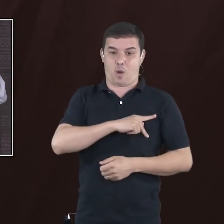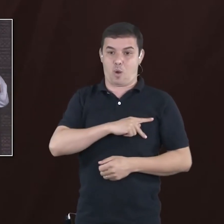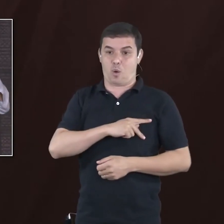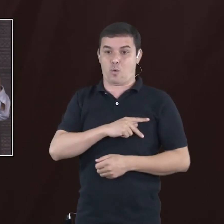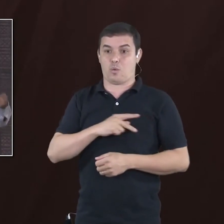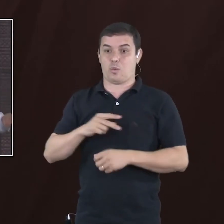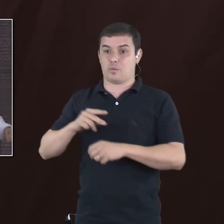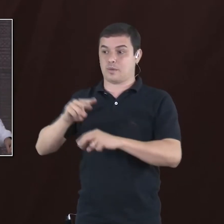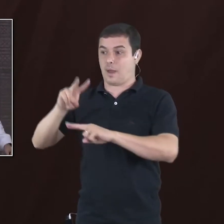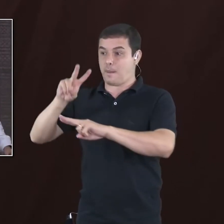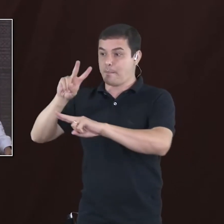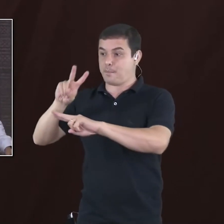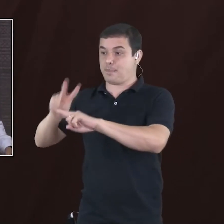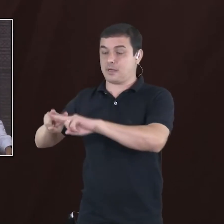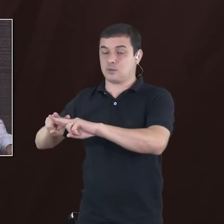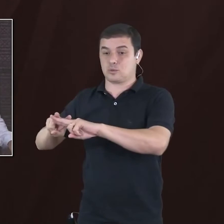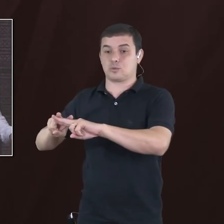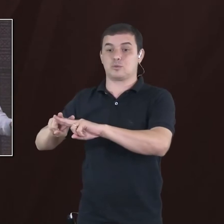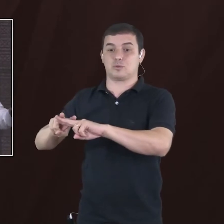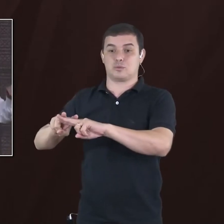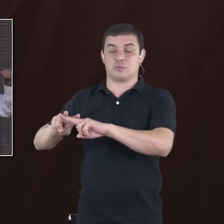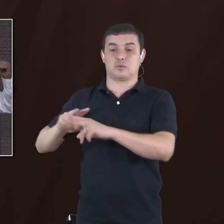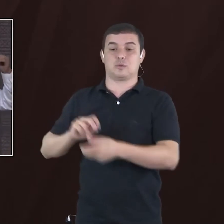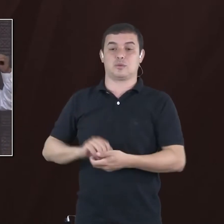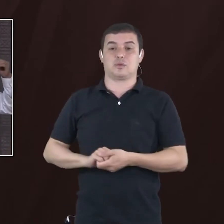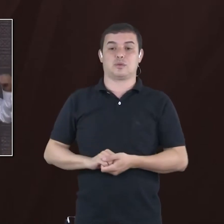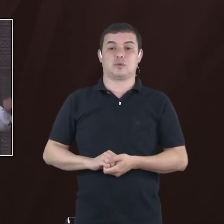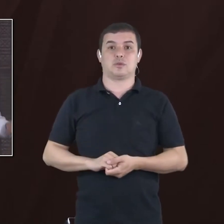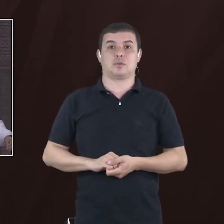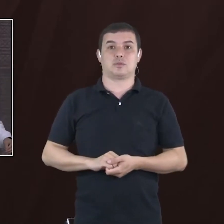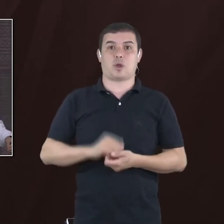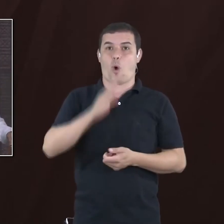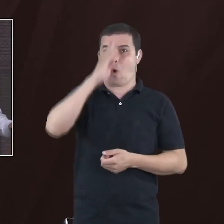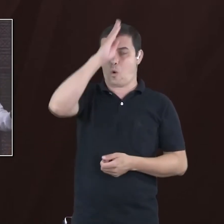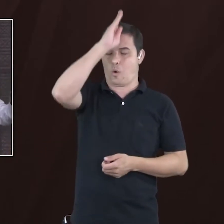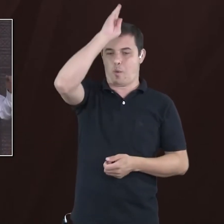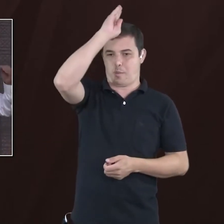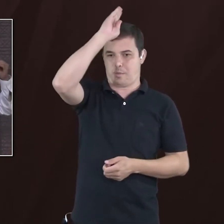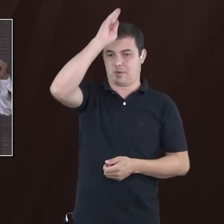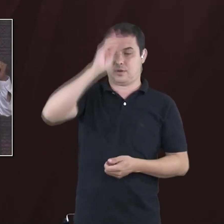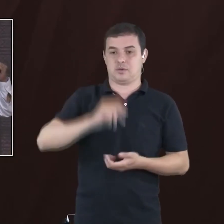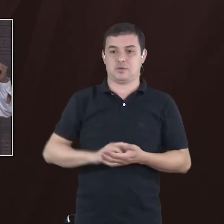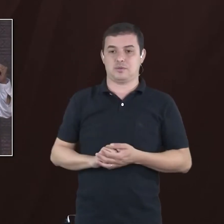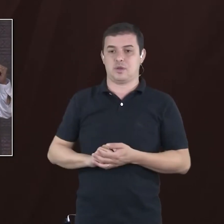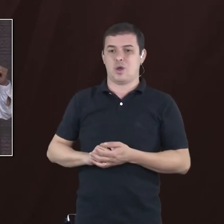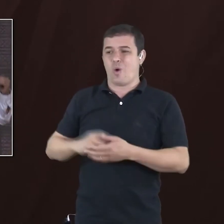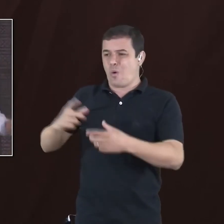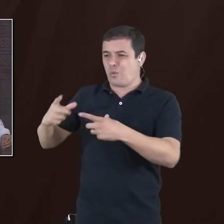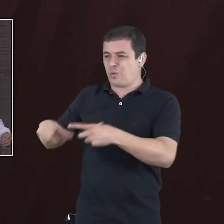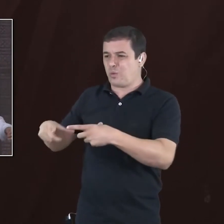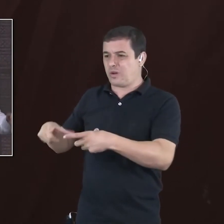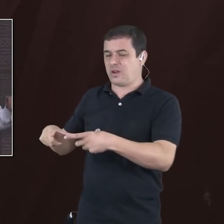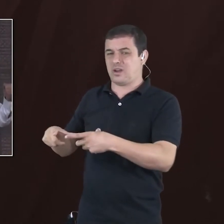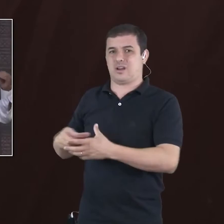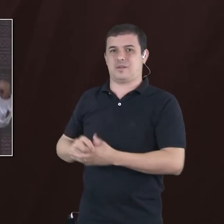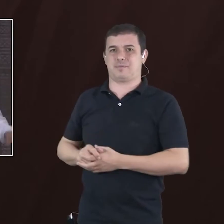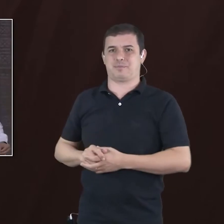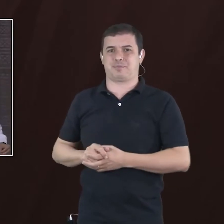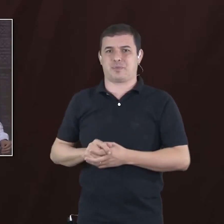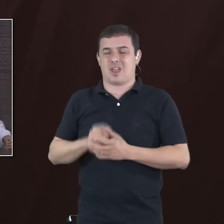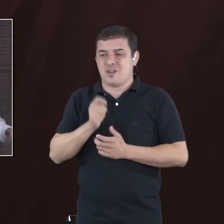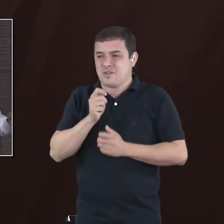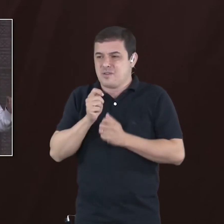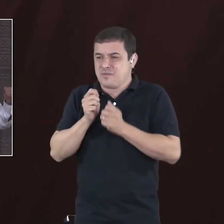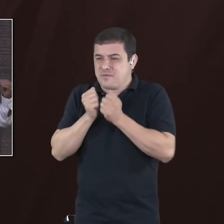em calabouço das prisões romanas. Lugar úmido,